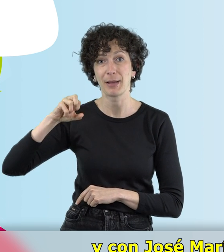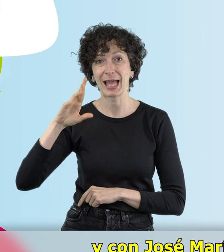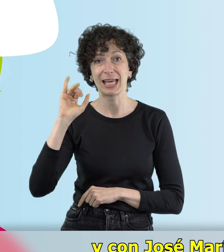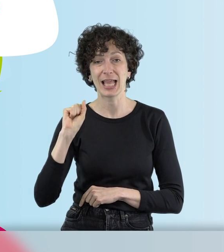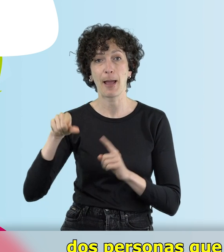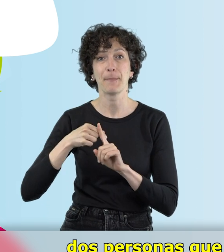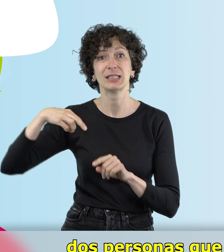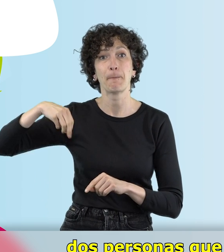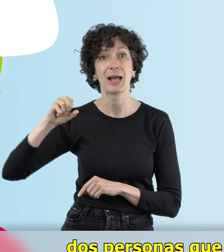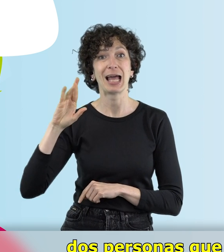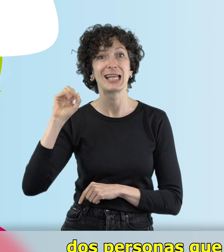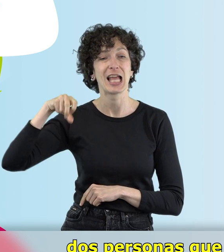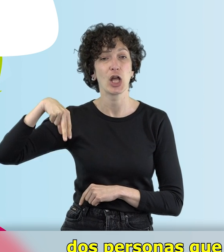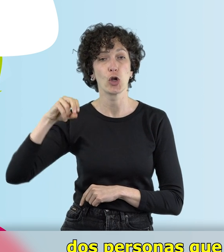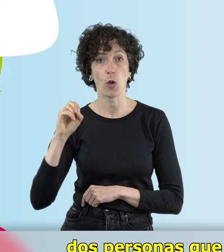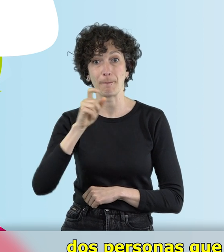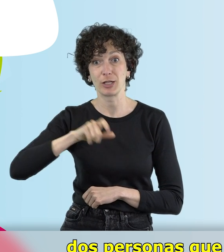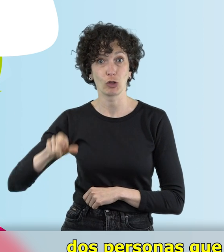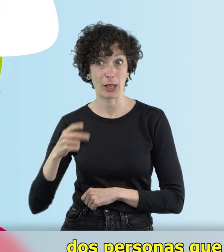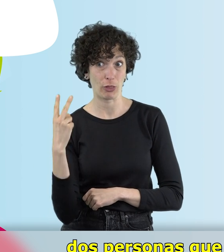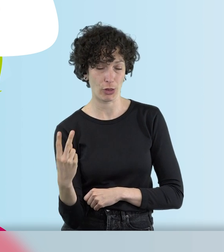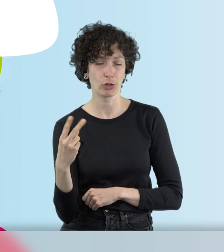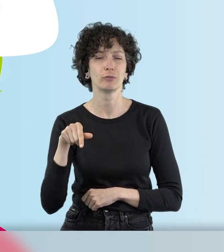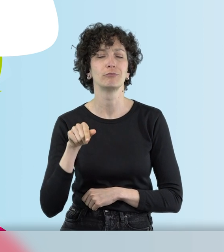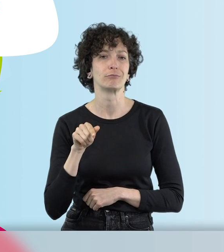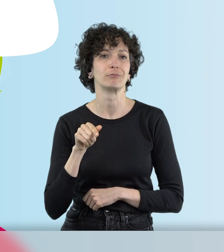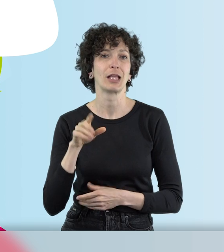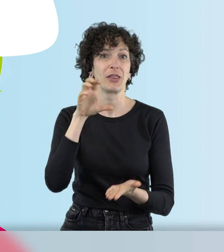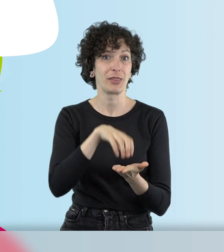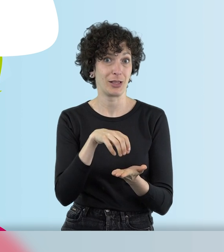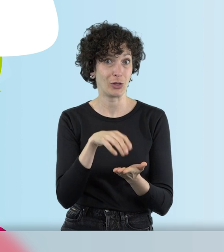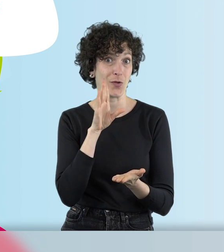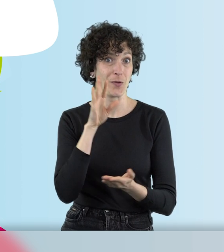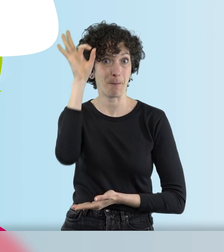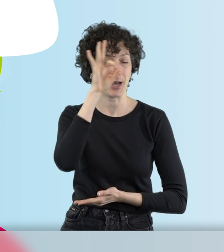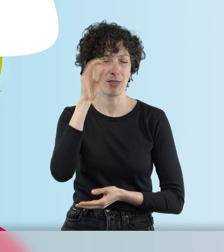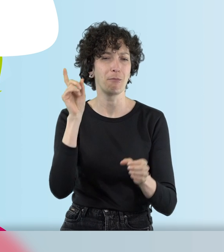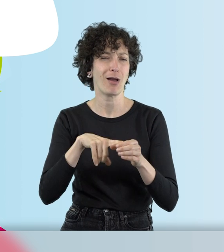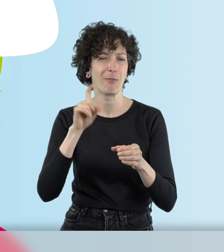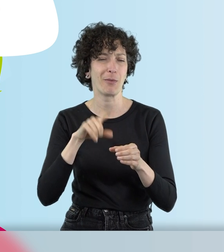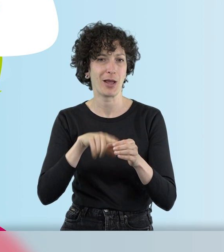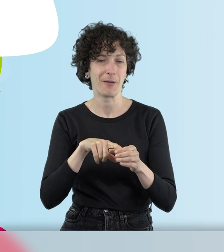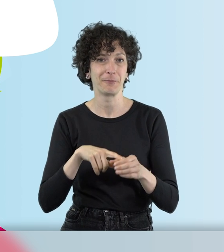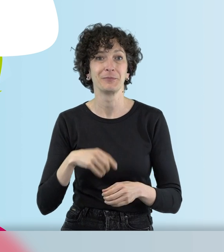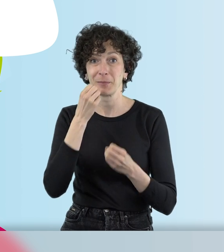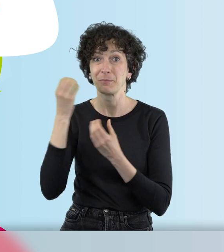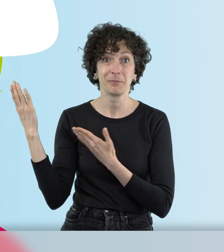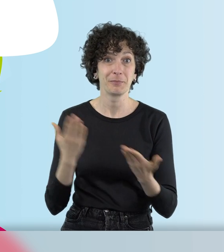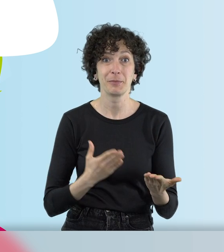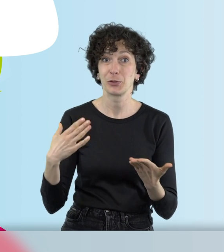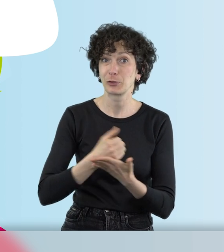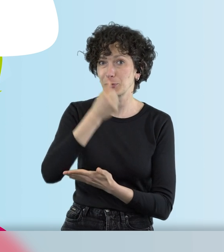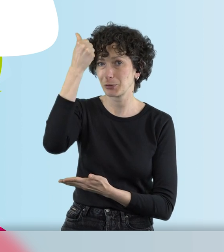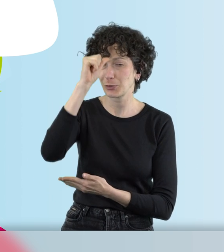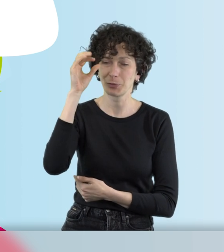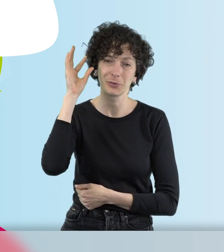Mariano González, dos personas que participan de forma muy activa en este centro palentino. Bienvenidos a todos y a